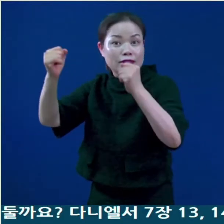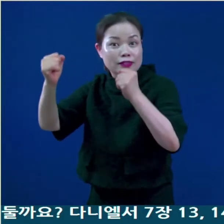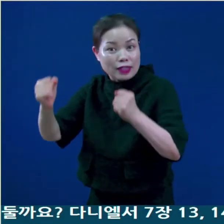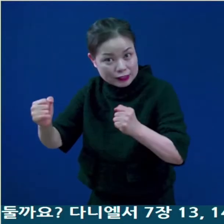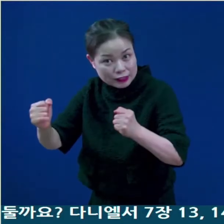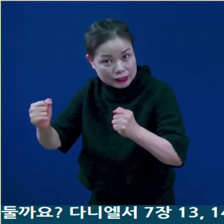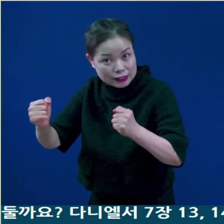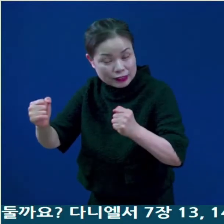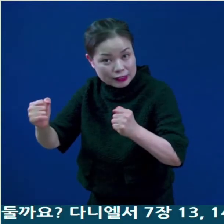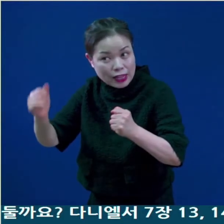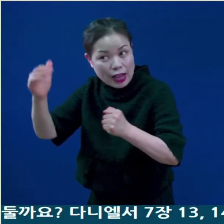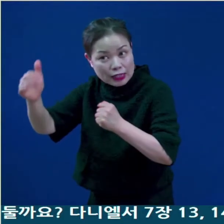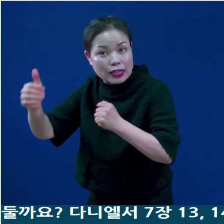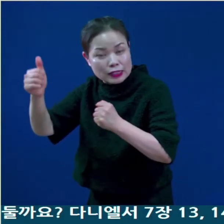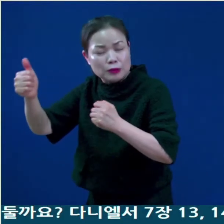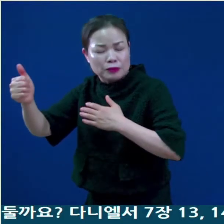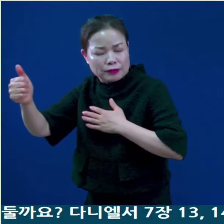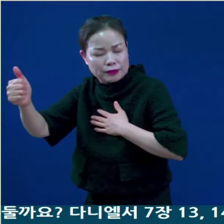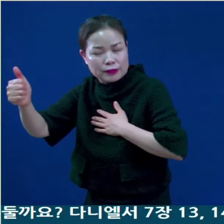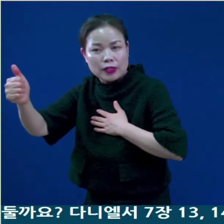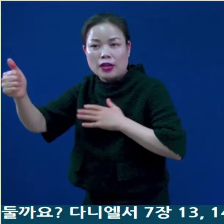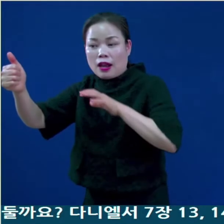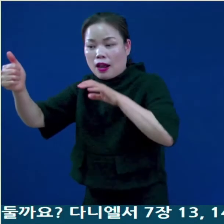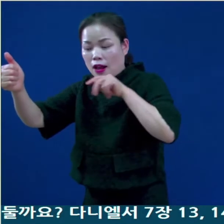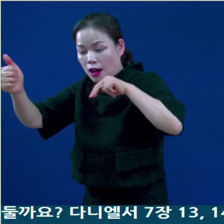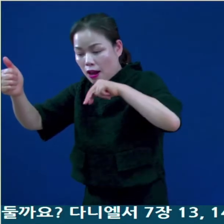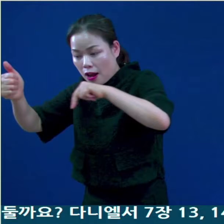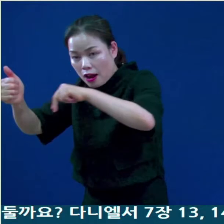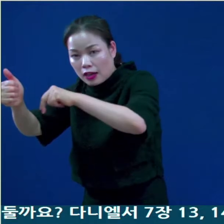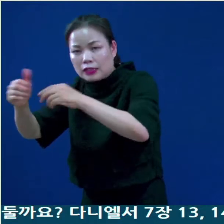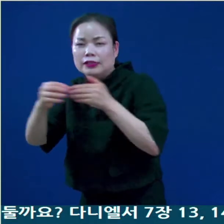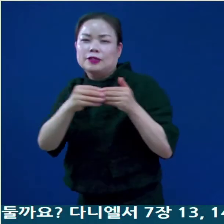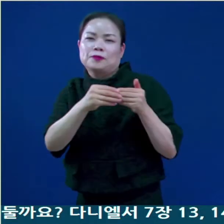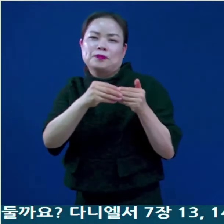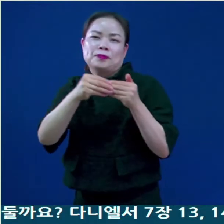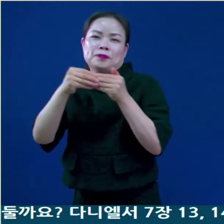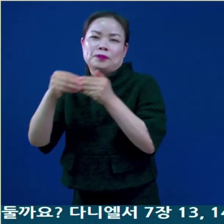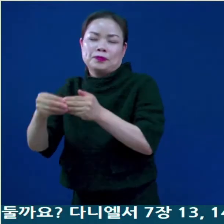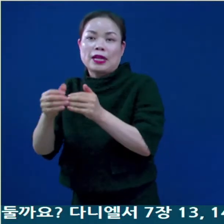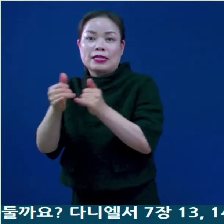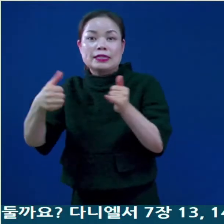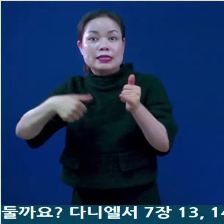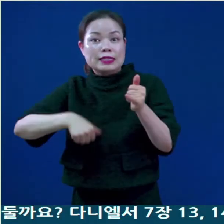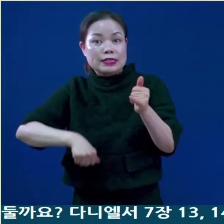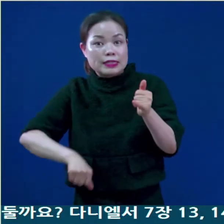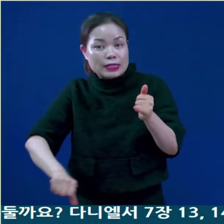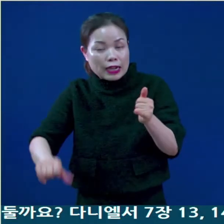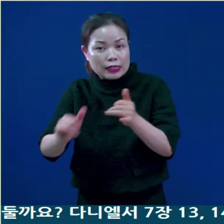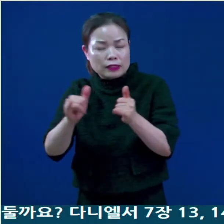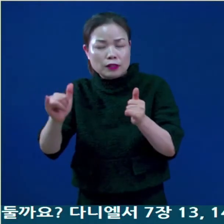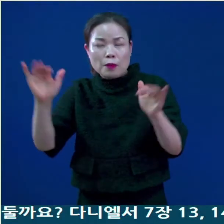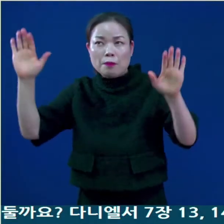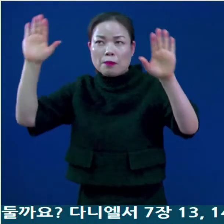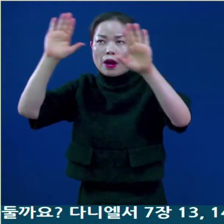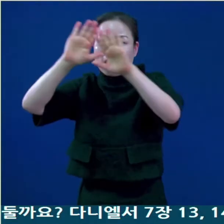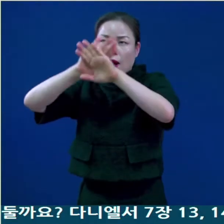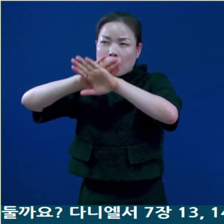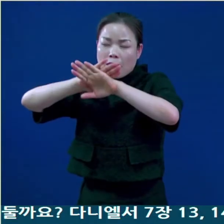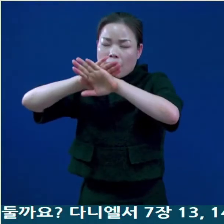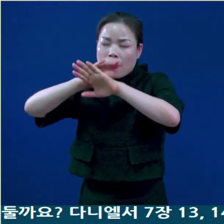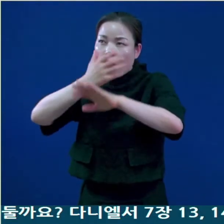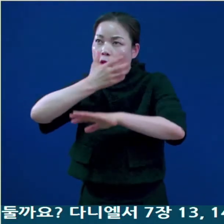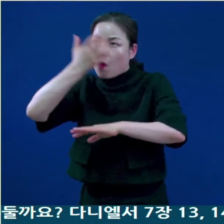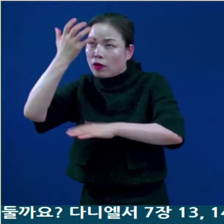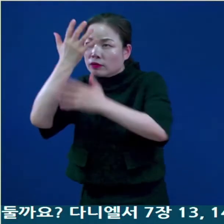이에게, 하나님입니다, 나아가 그 앞으로 인도되며. 인자 같은 이가 밤에 환상 중에 보였는데 그분,